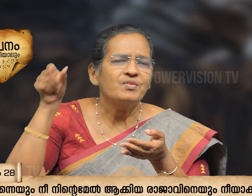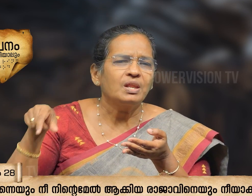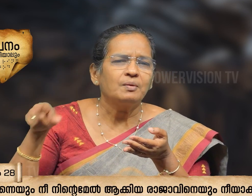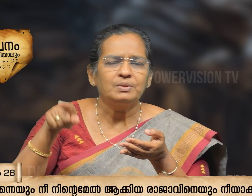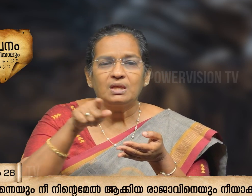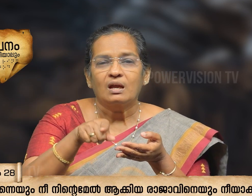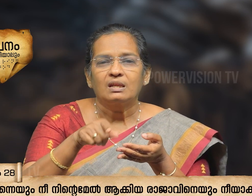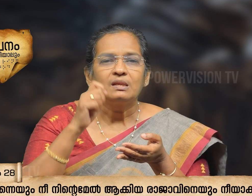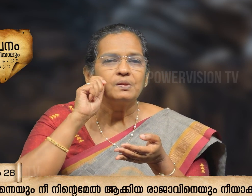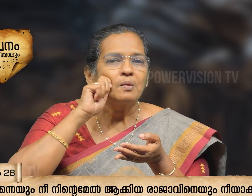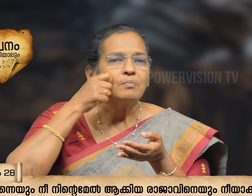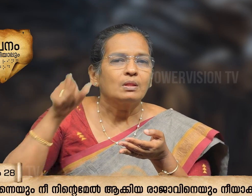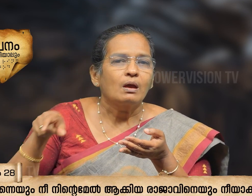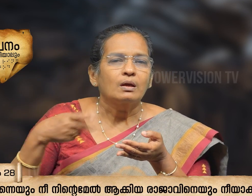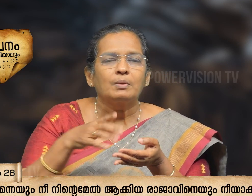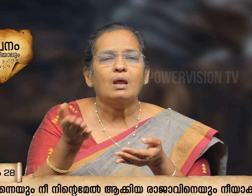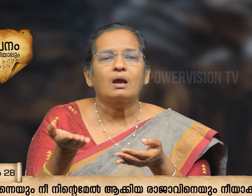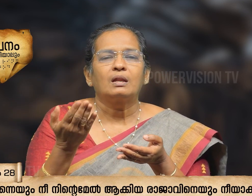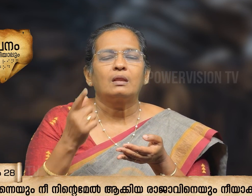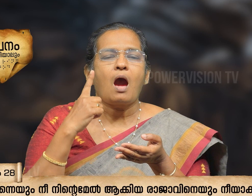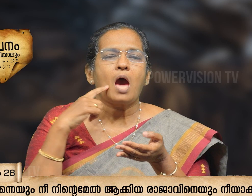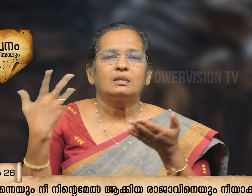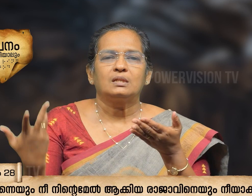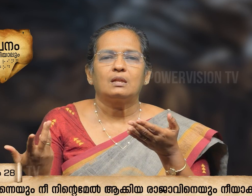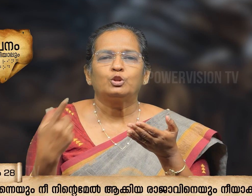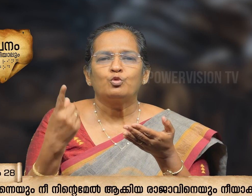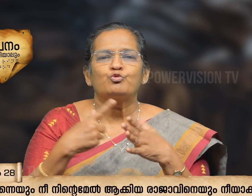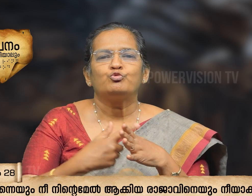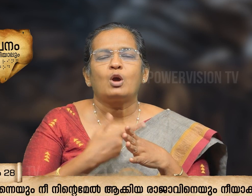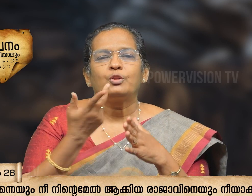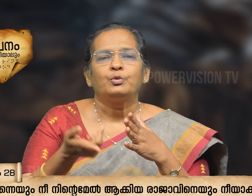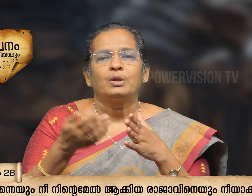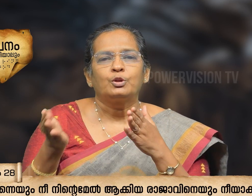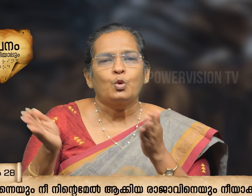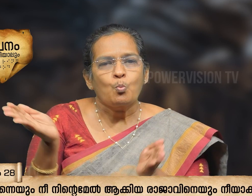രാജാവിനെയും നീയാകട്ടെ നിന്റെ പിതാക്കന്മാരാകട്ടെ അറിഞ്ഞിട്ടില്ലാത്ത ഒരു ജാതിയുടെ അടുക്കൽ